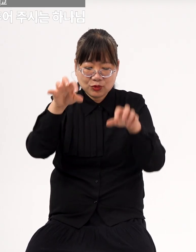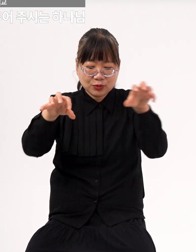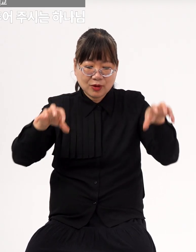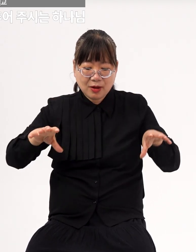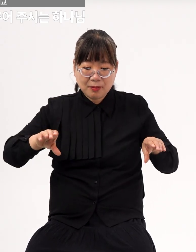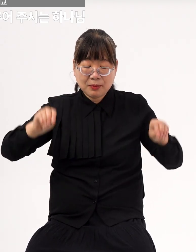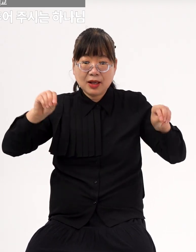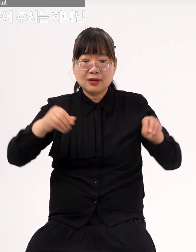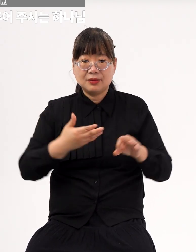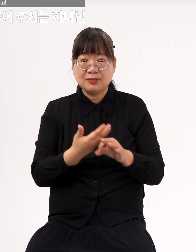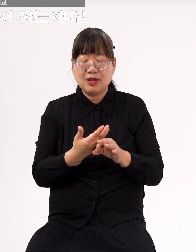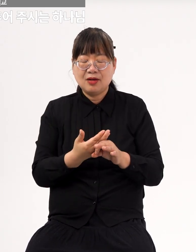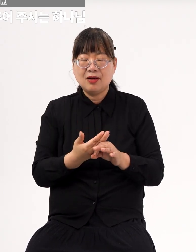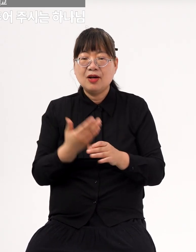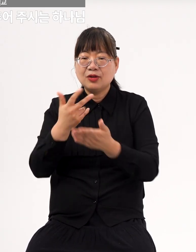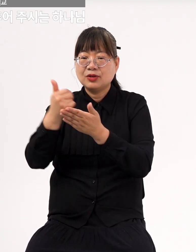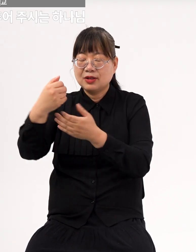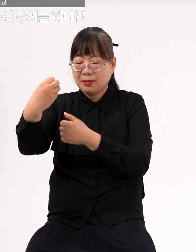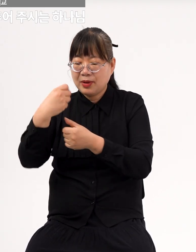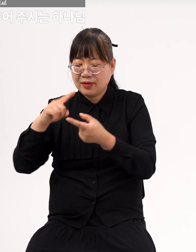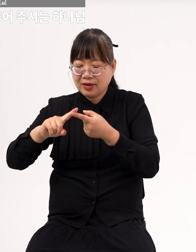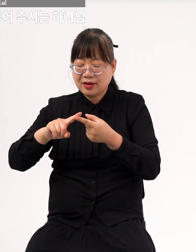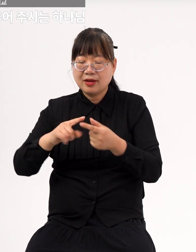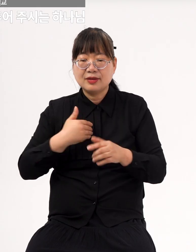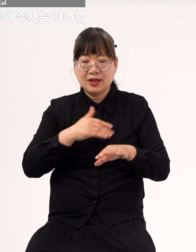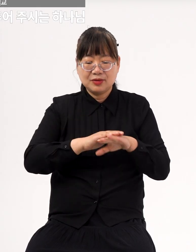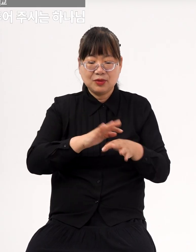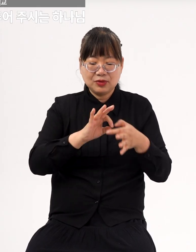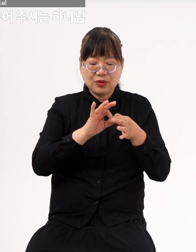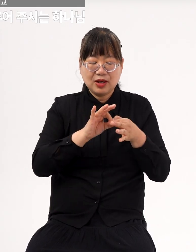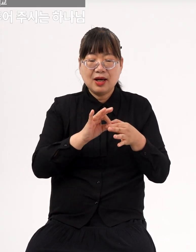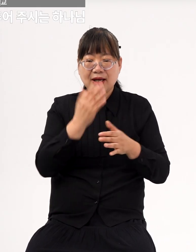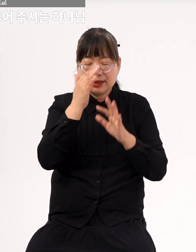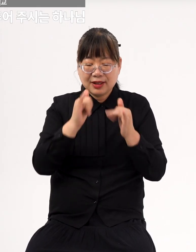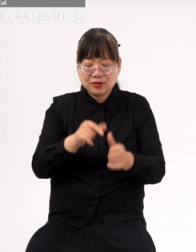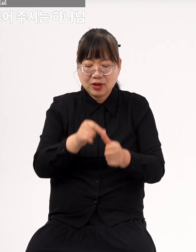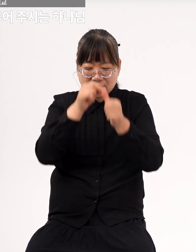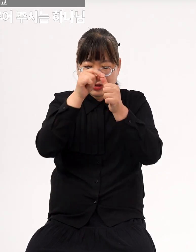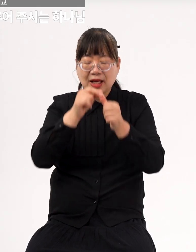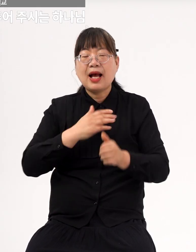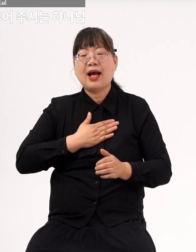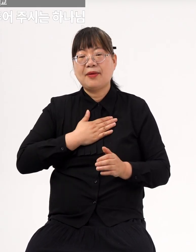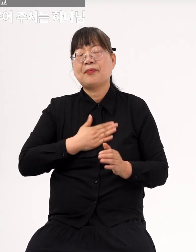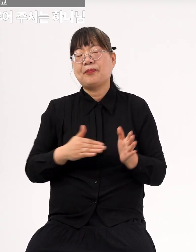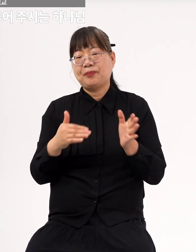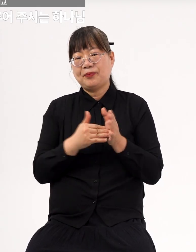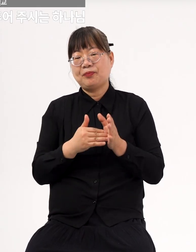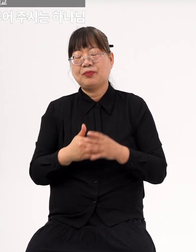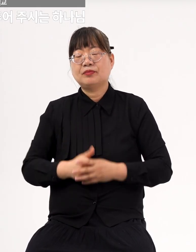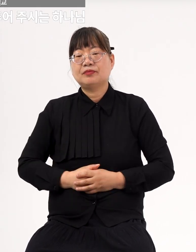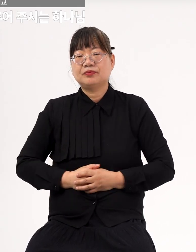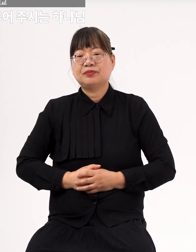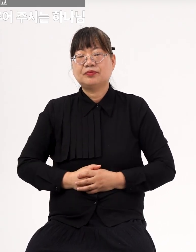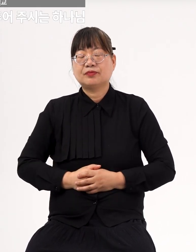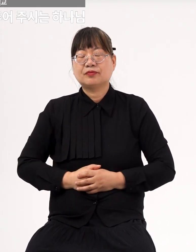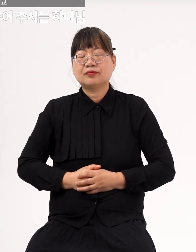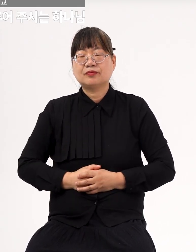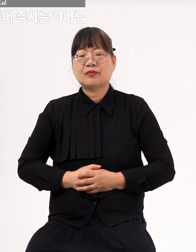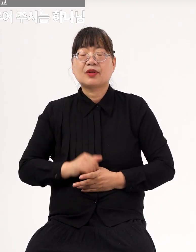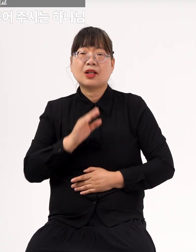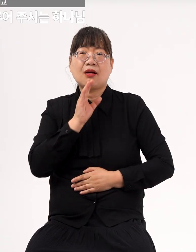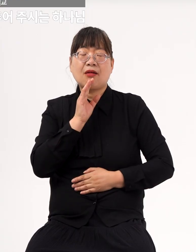손으로 이스라엘을 구원하실 줄을 내가 알겠나이다 하였더니,